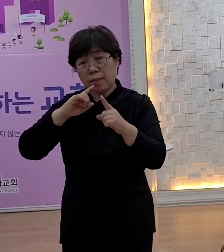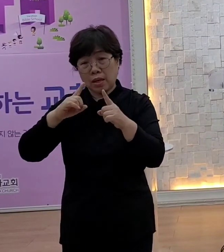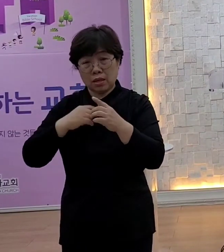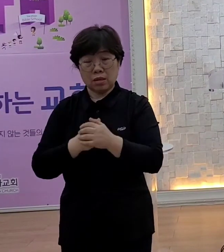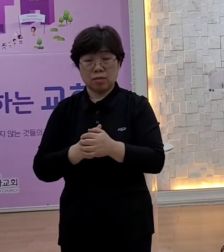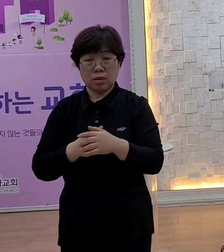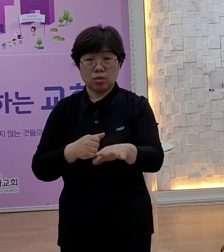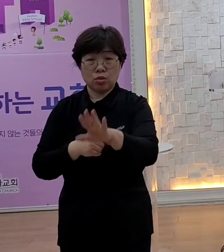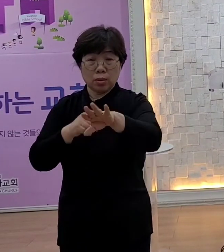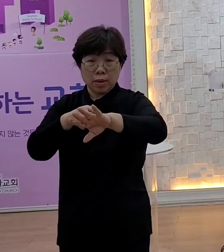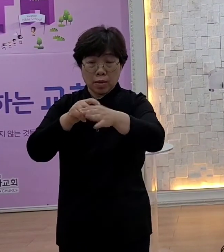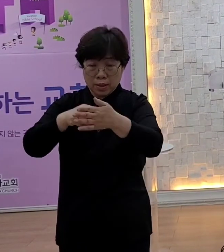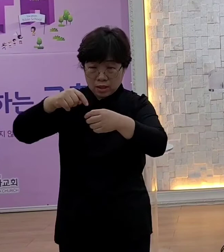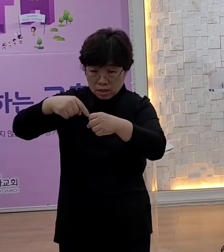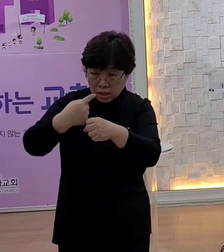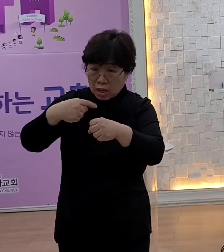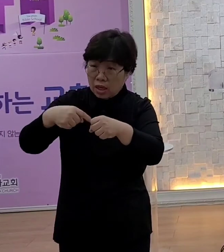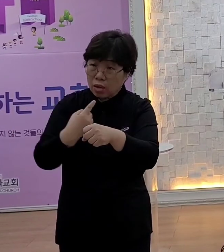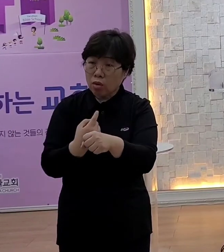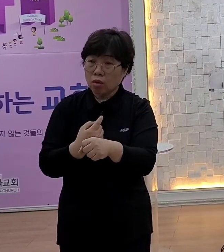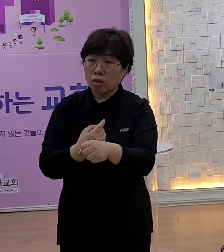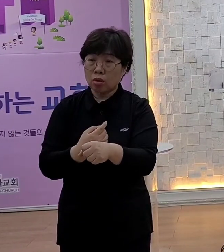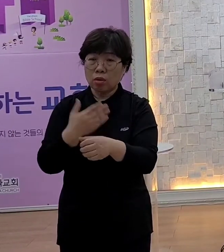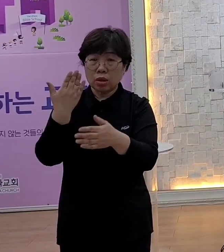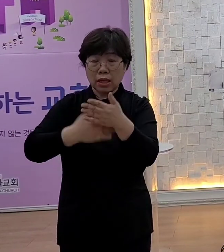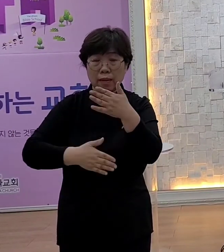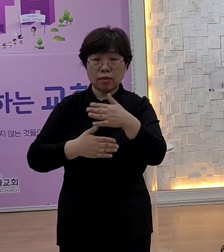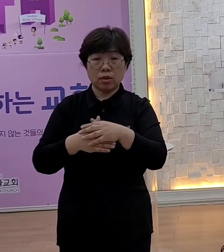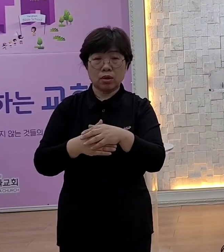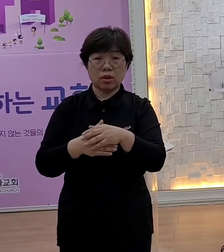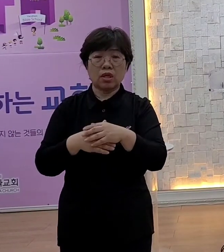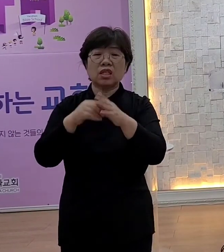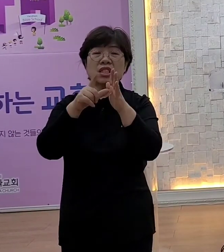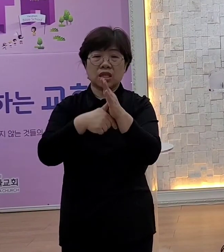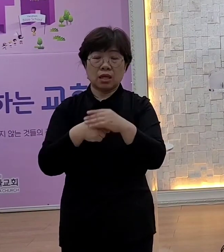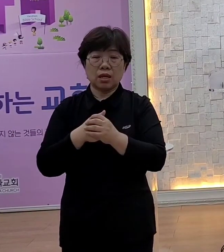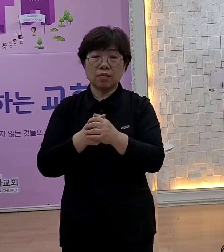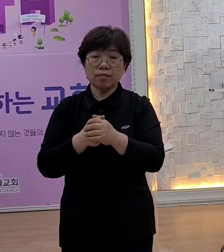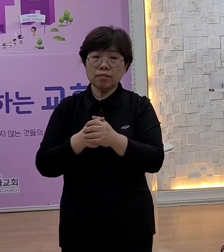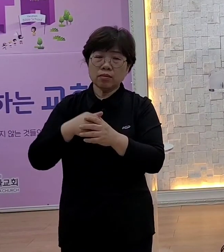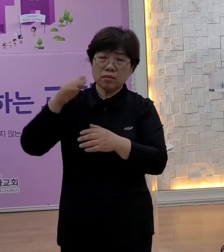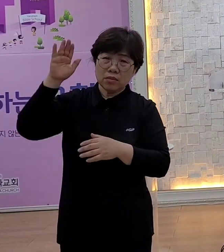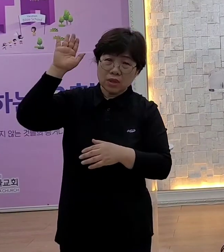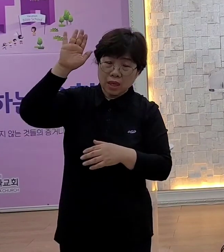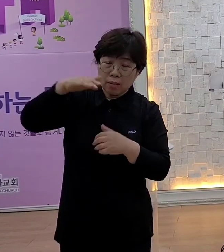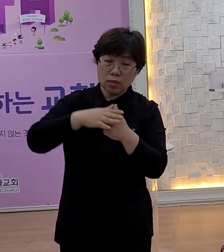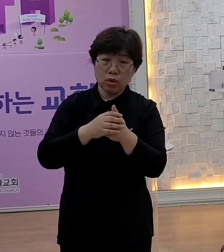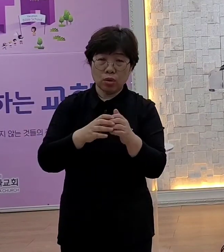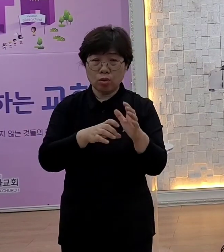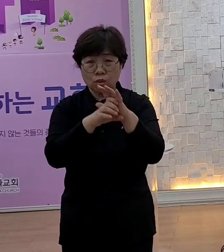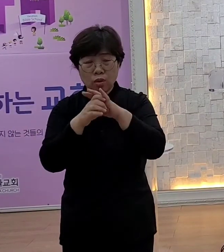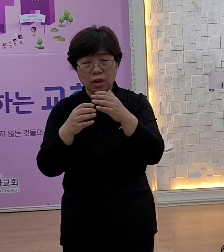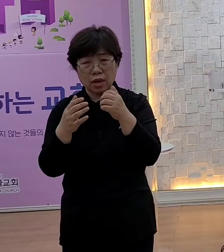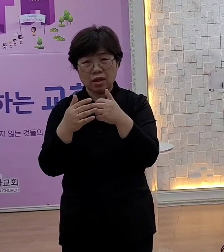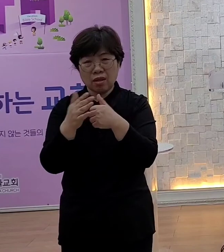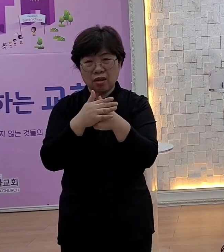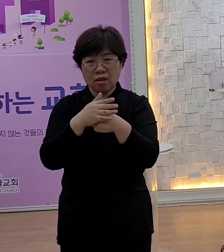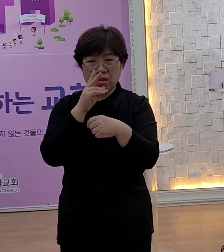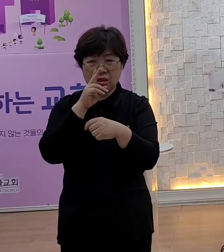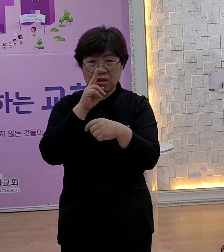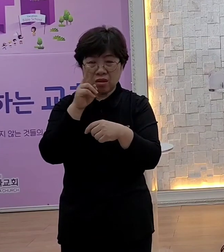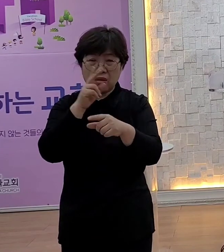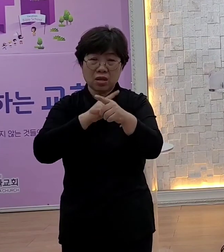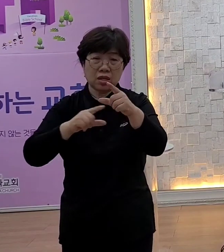말씀을 우리의 마음에 새기고 이제 남은 이 연말 그리고 앞으로 이제 코로나가 더 창궐하고